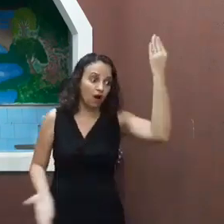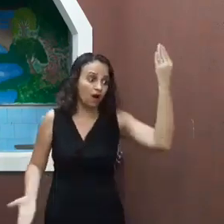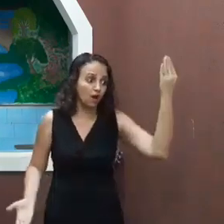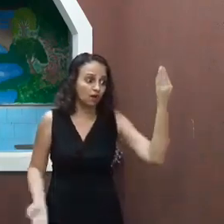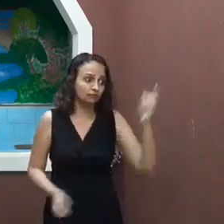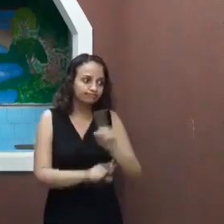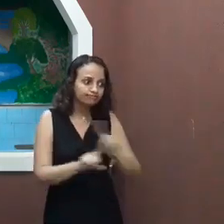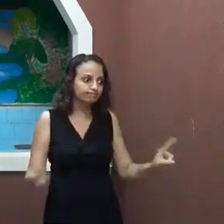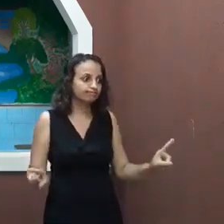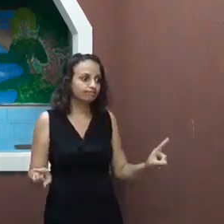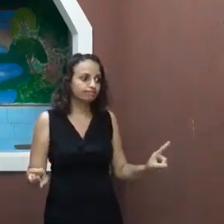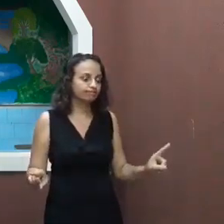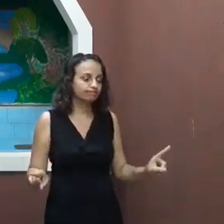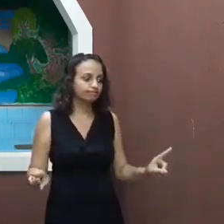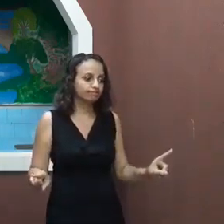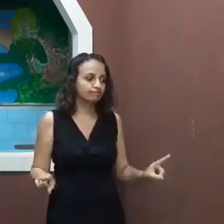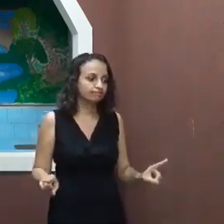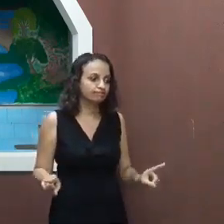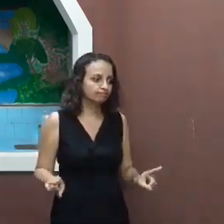o que nós podemos fazer,